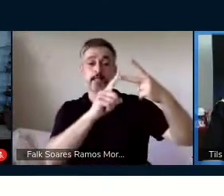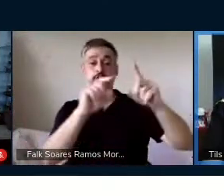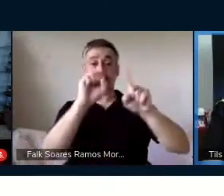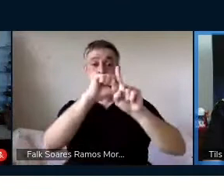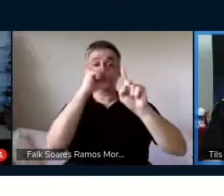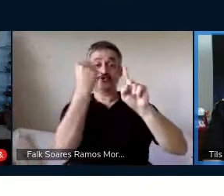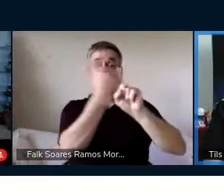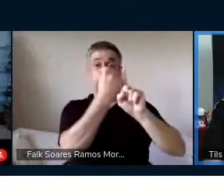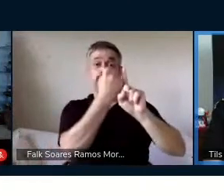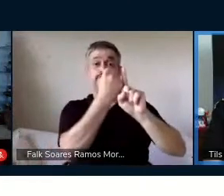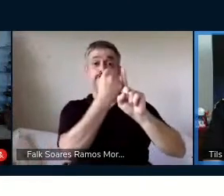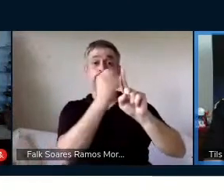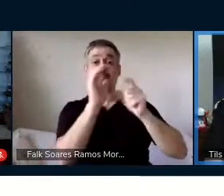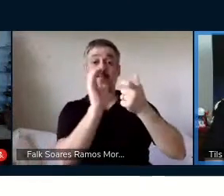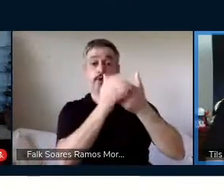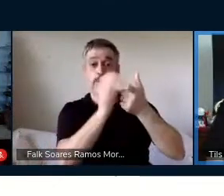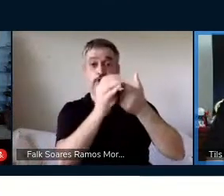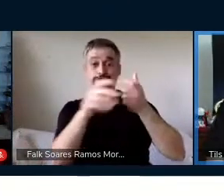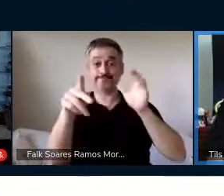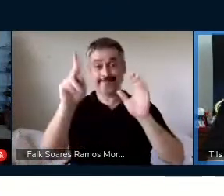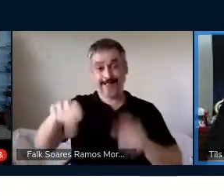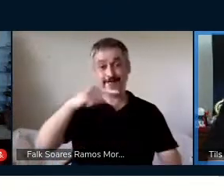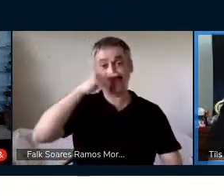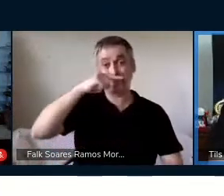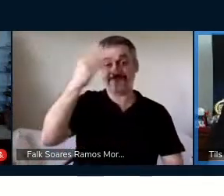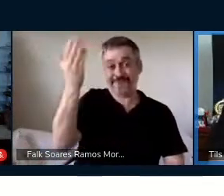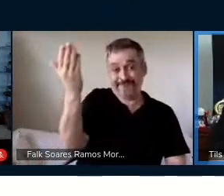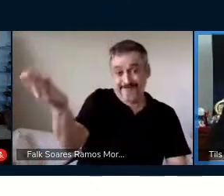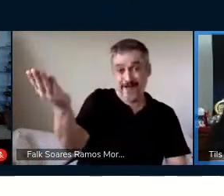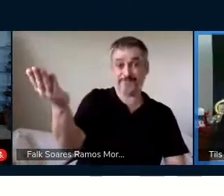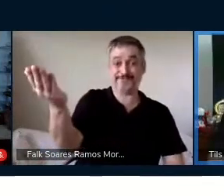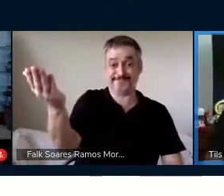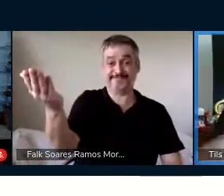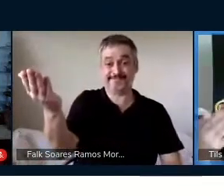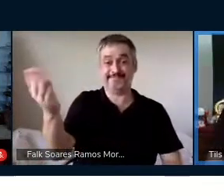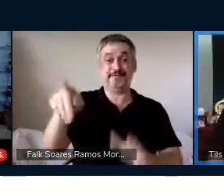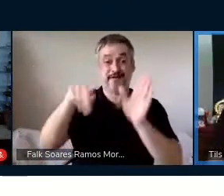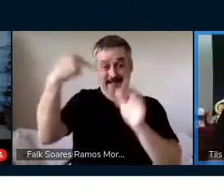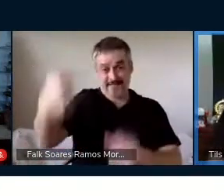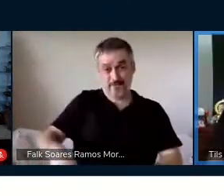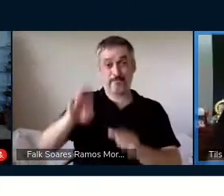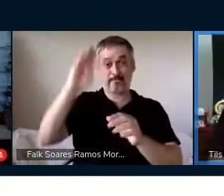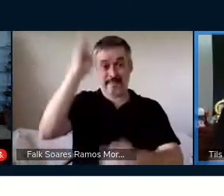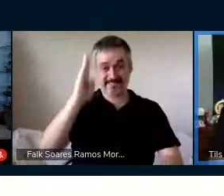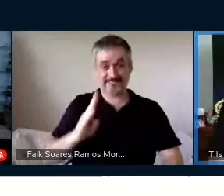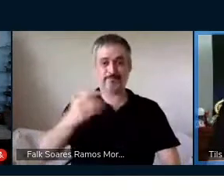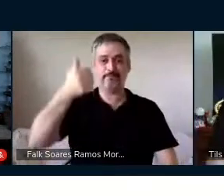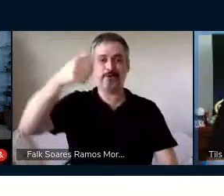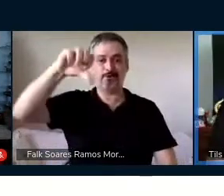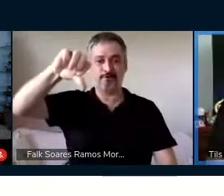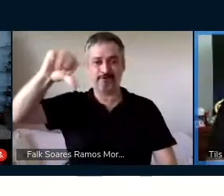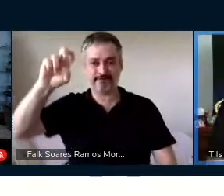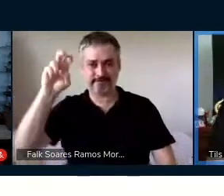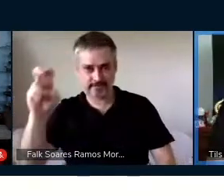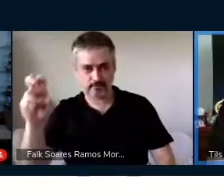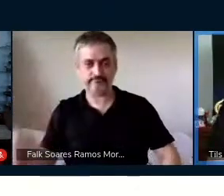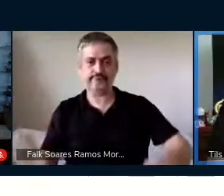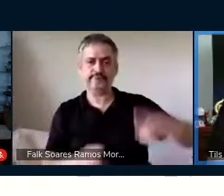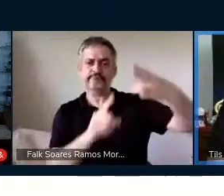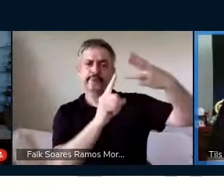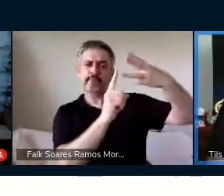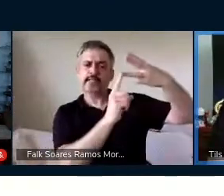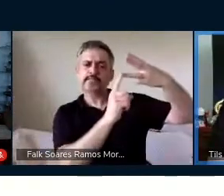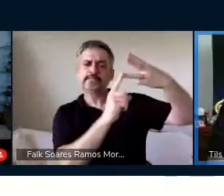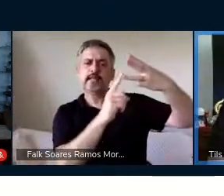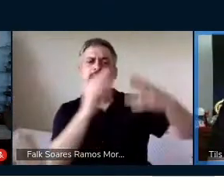TGT, Vister, a socioterminologia, a professora Faust. Nós temos também a